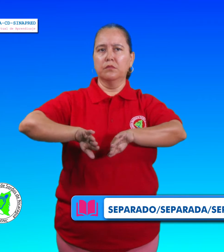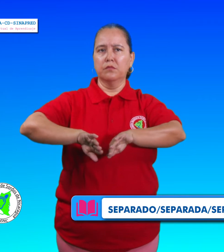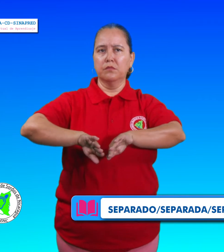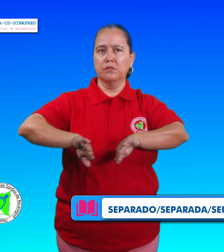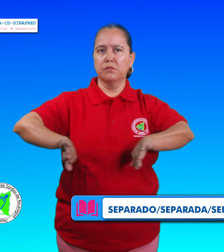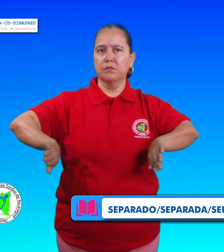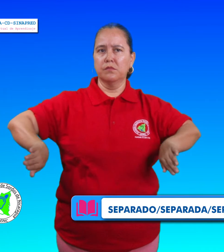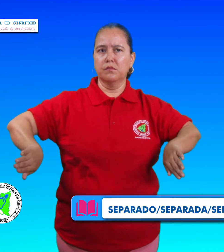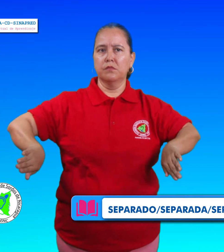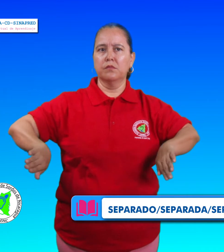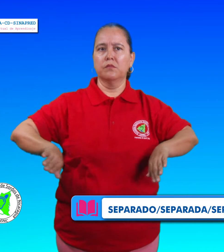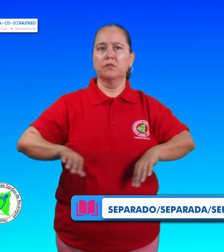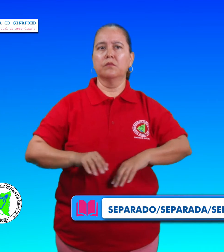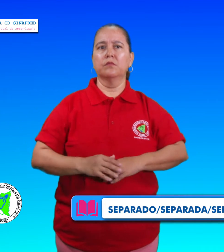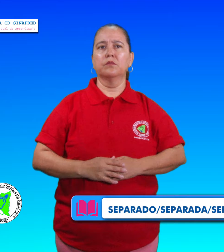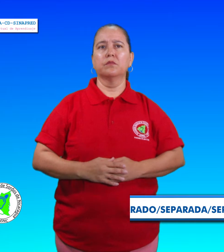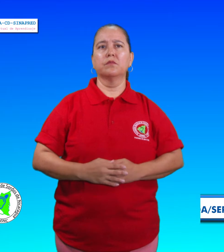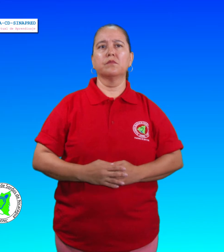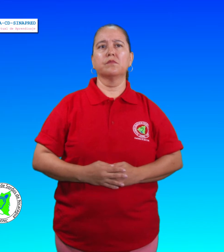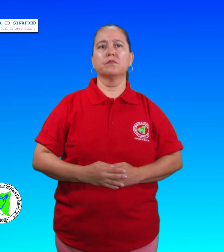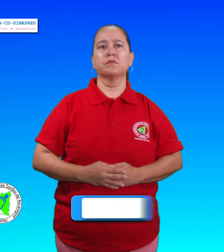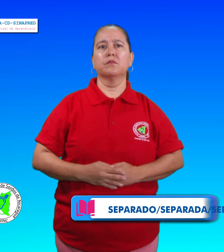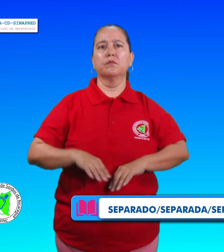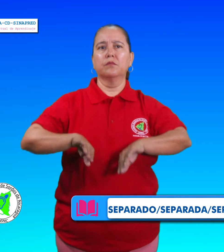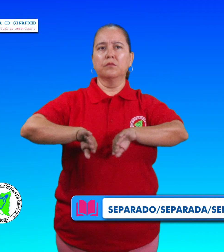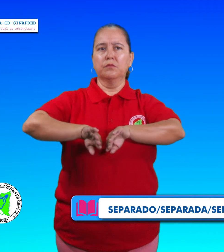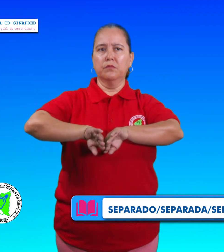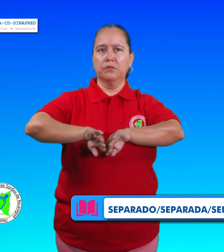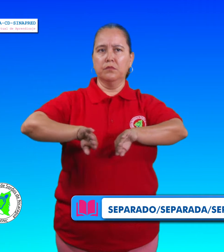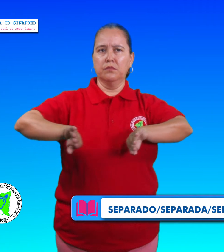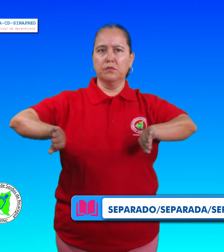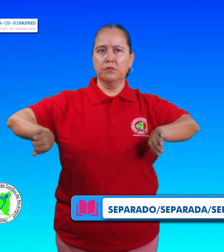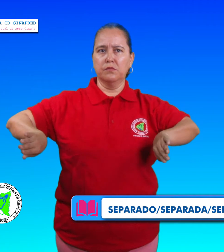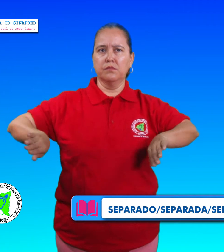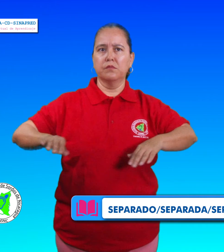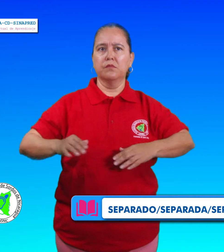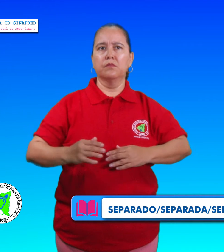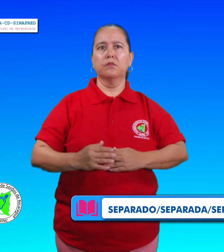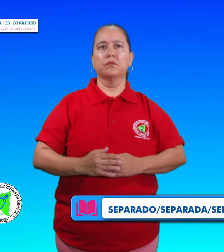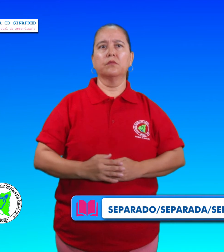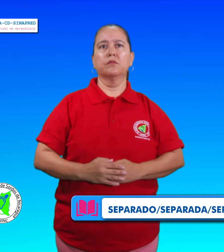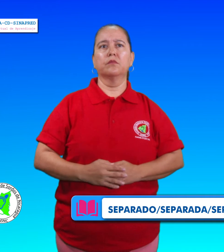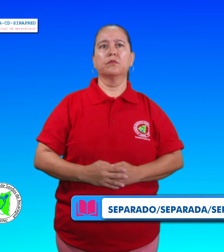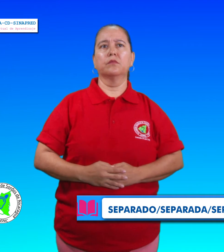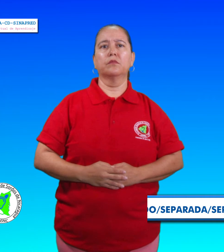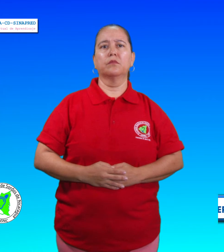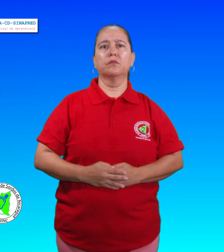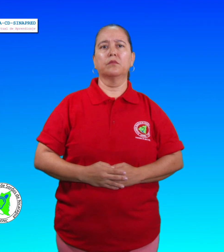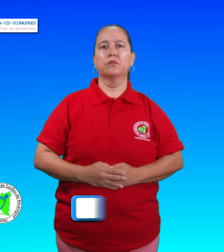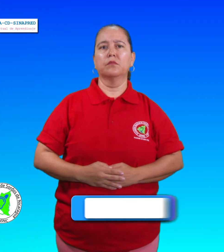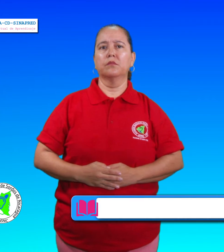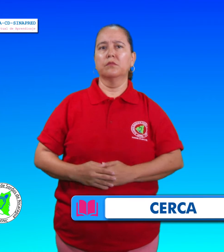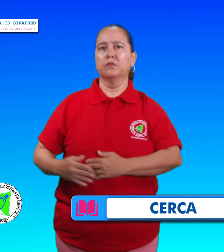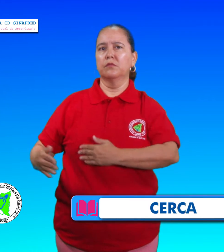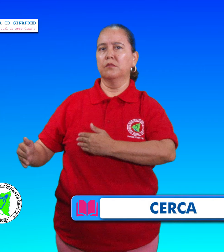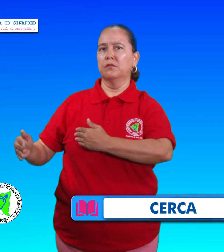Separado, separada, separar. Separado, separada, separar.